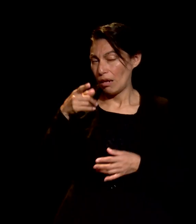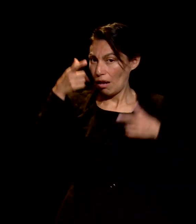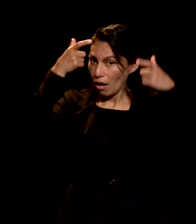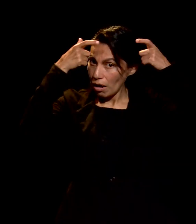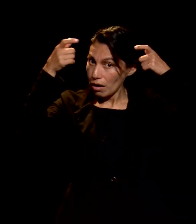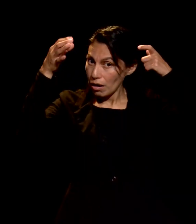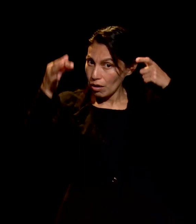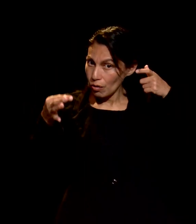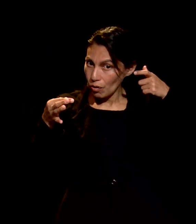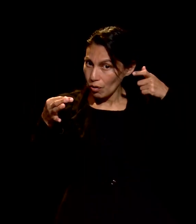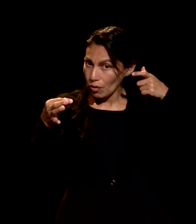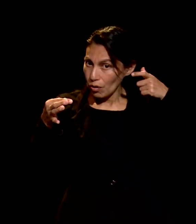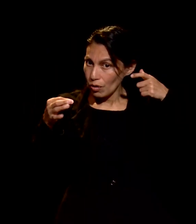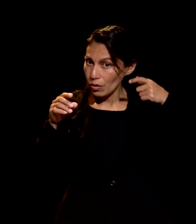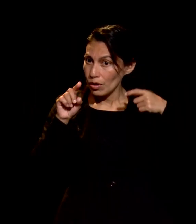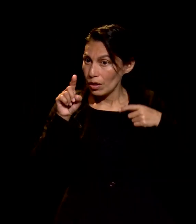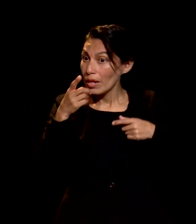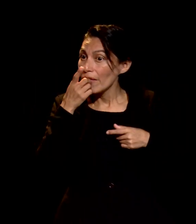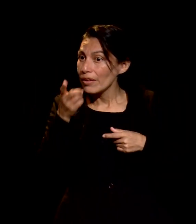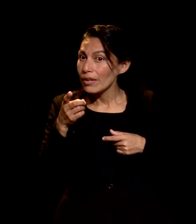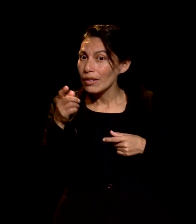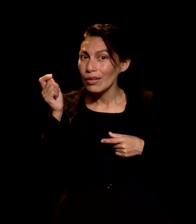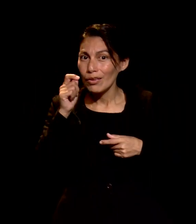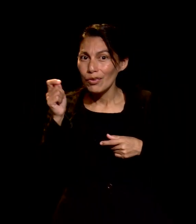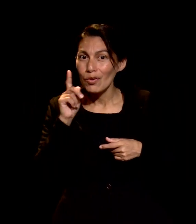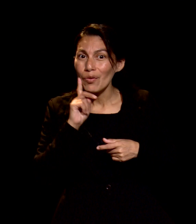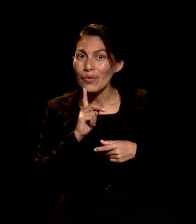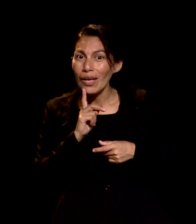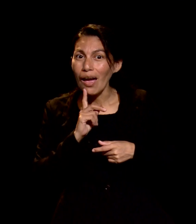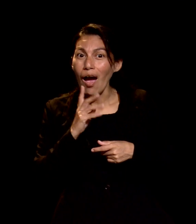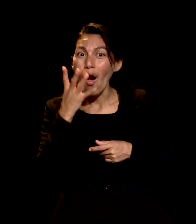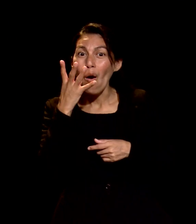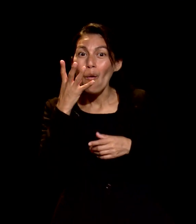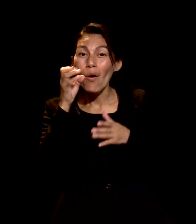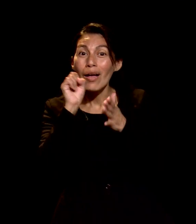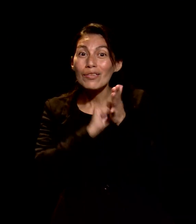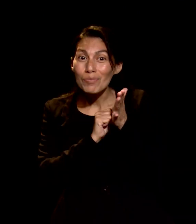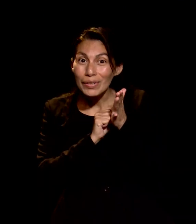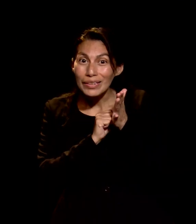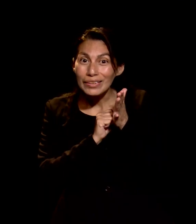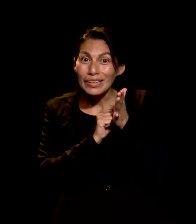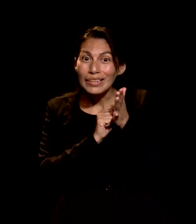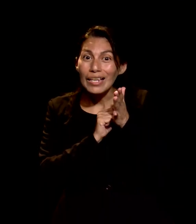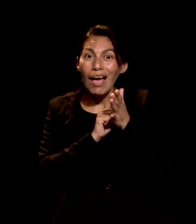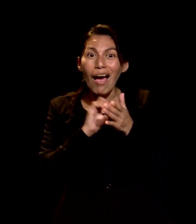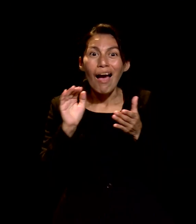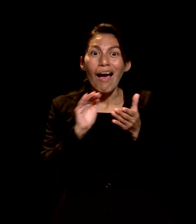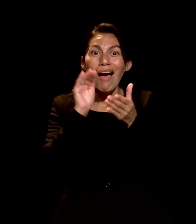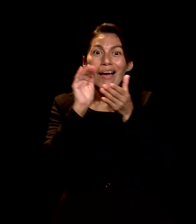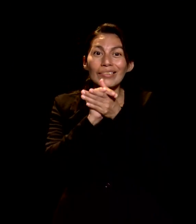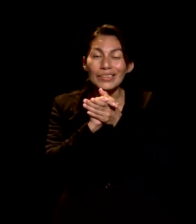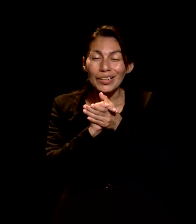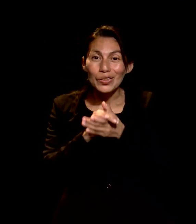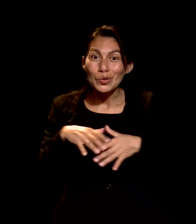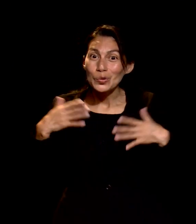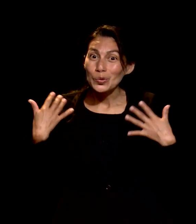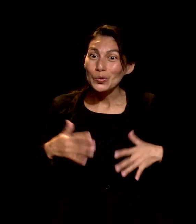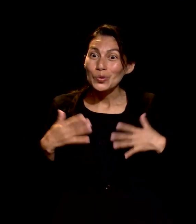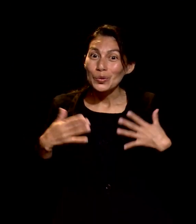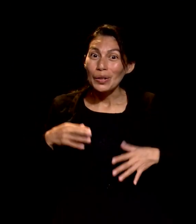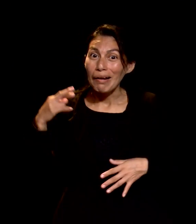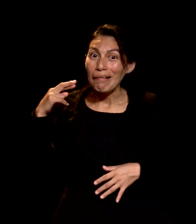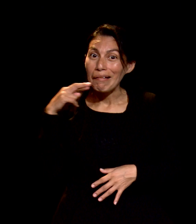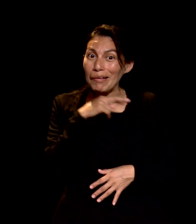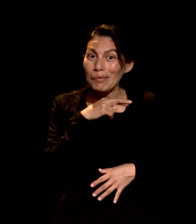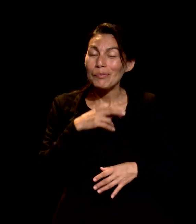y a los cuatro meses nos estábamos casando si este no